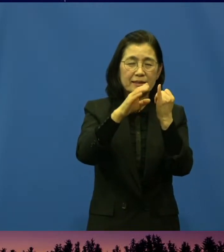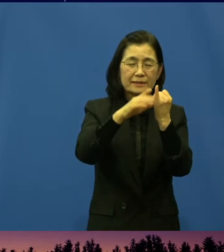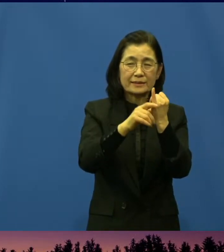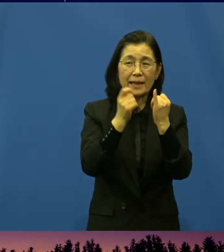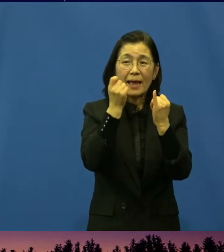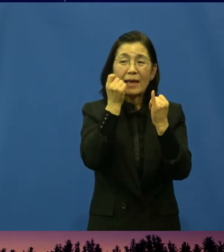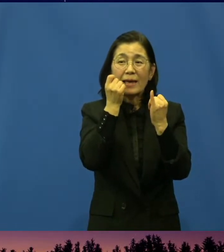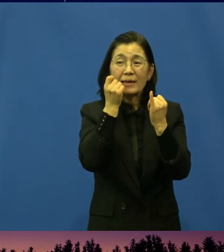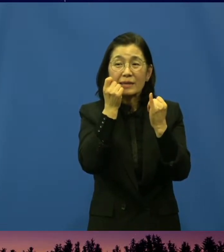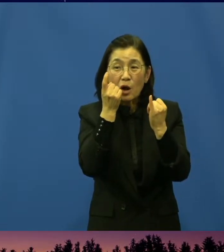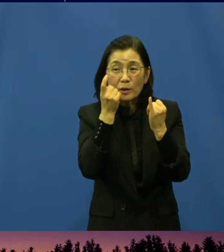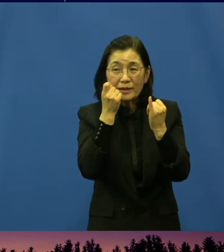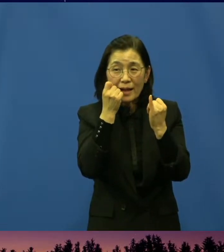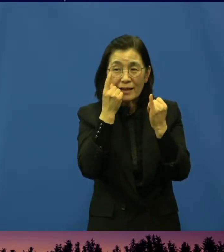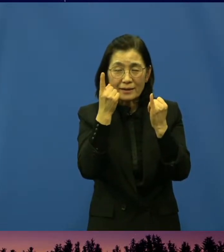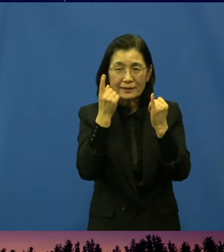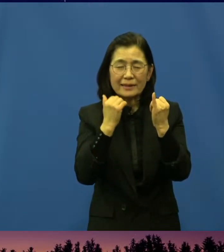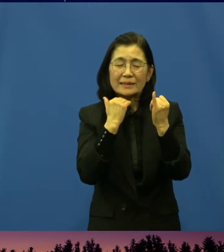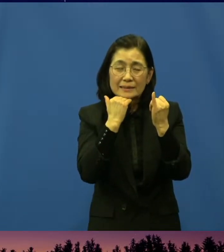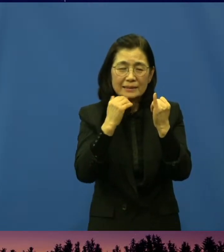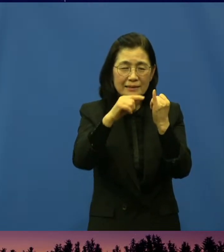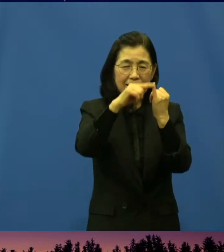서두르면 안 되죠. 그죠? 서두르면 안 되죠.